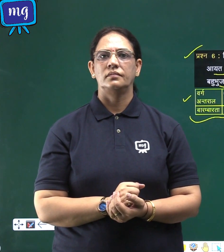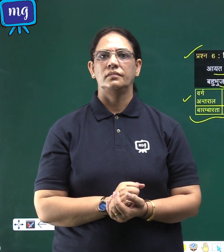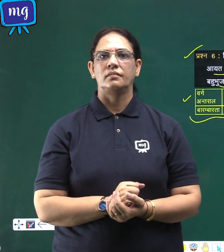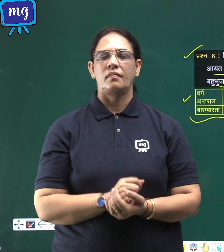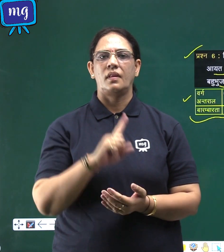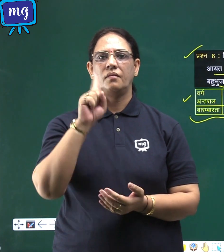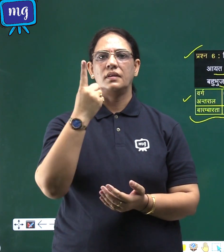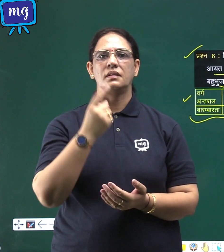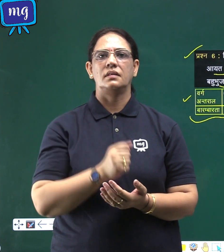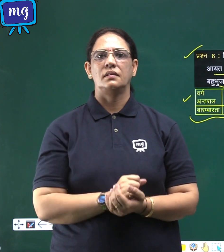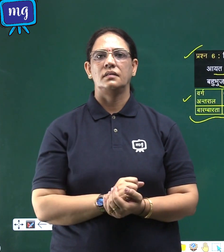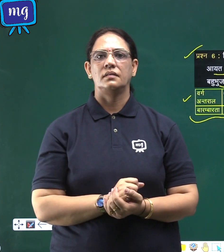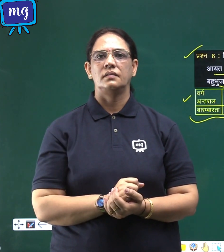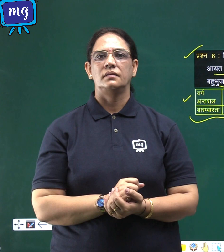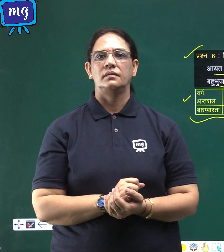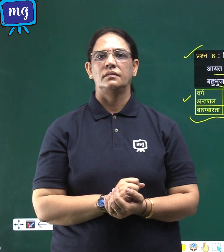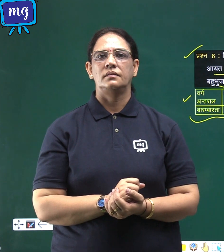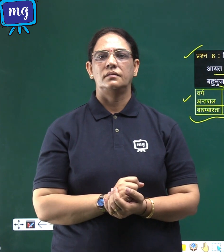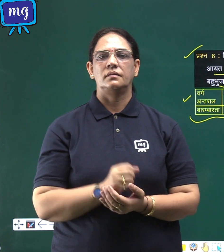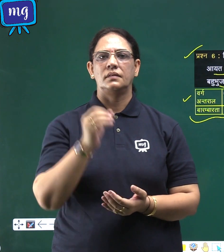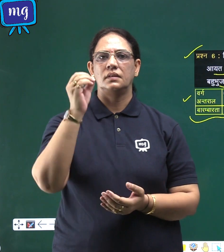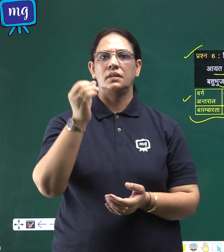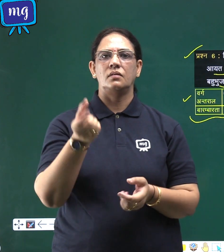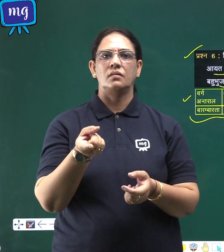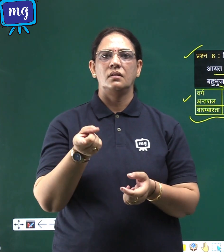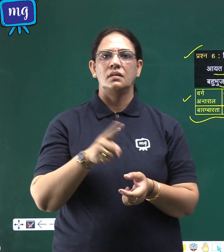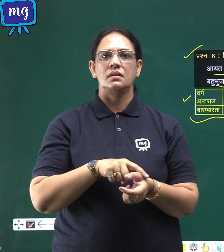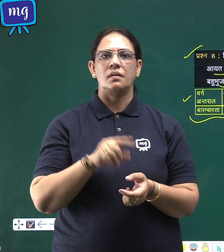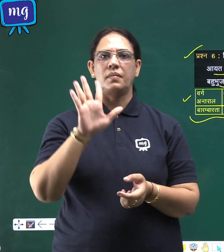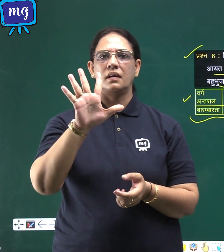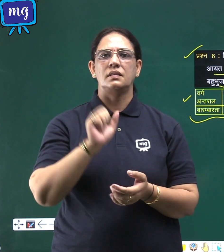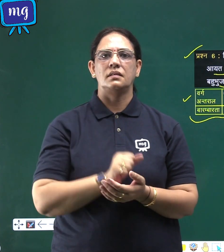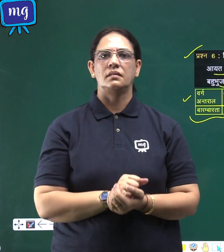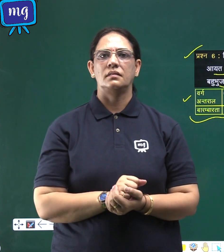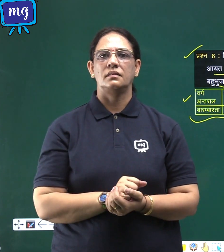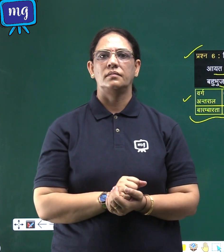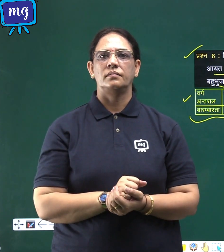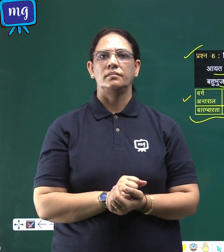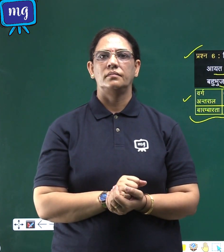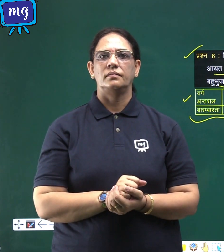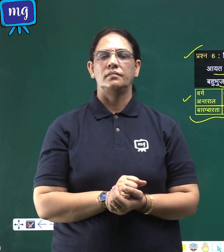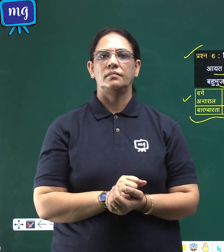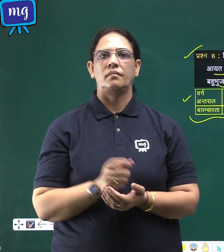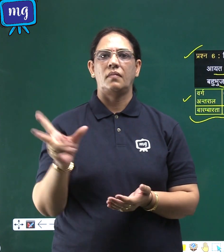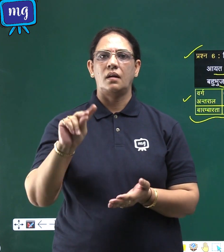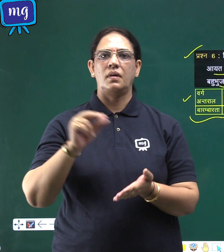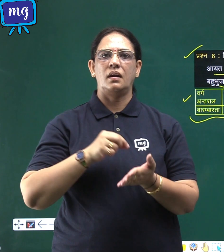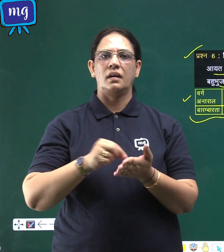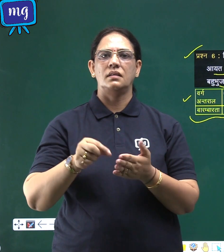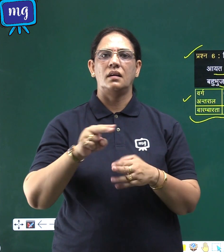सबसे पहले, 0 से 5, बारम बारता कितनी है,